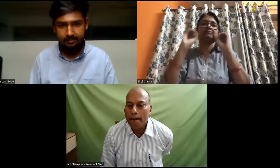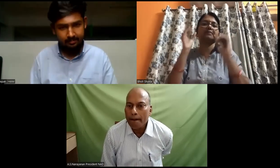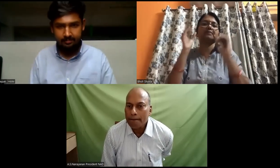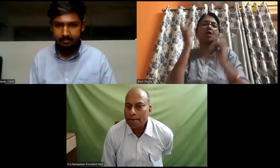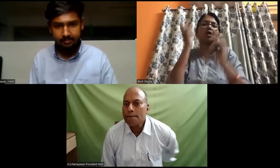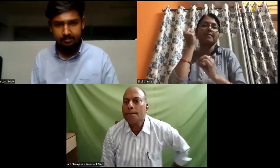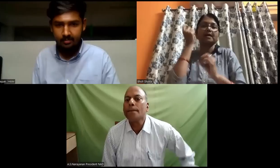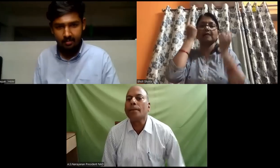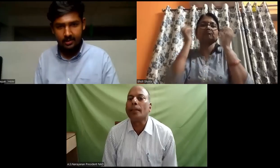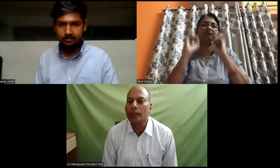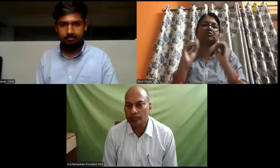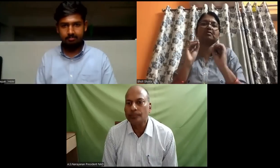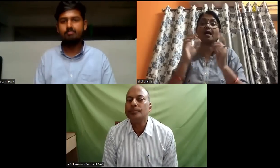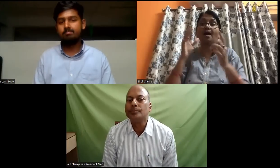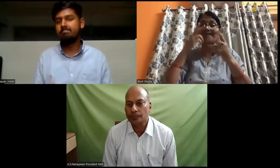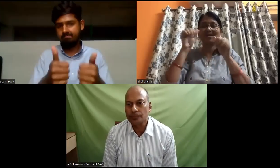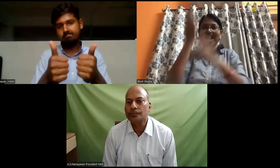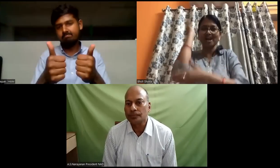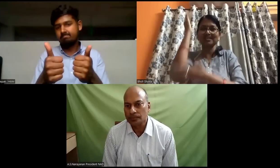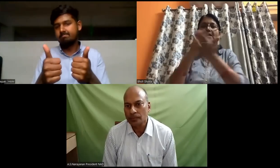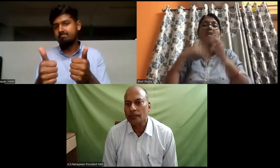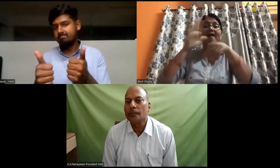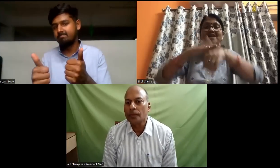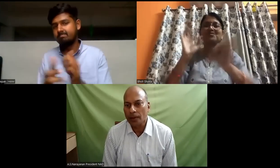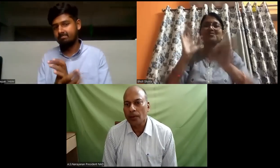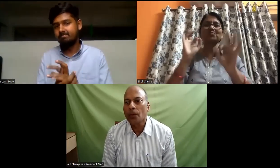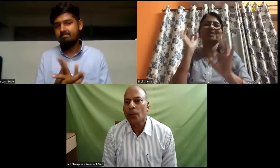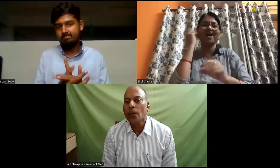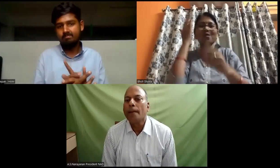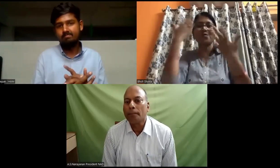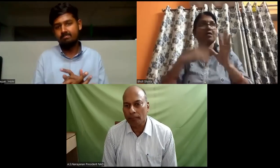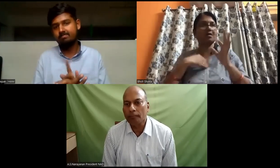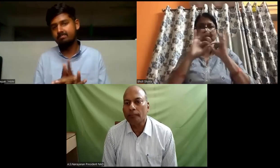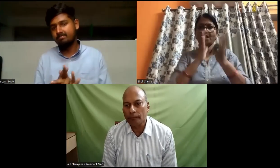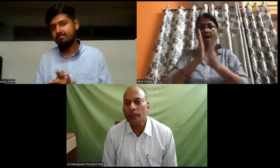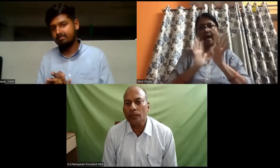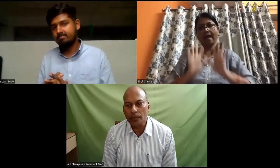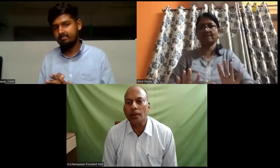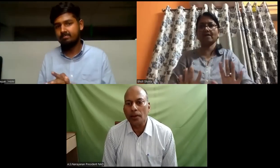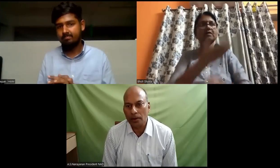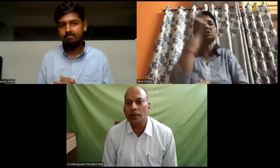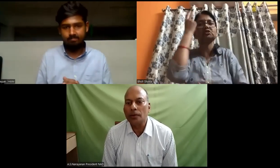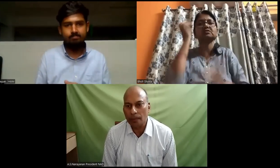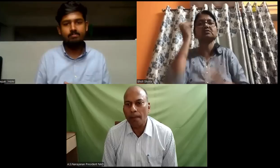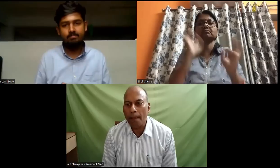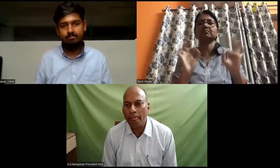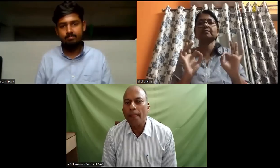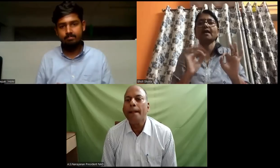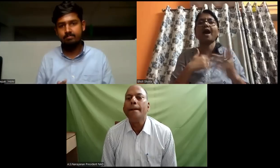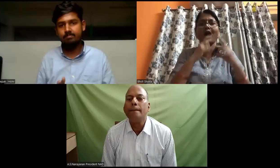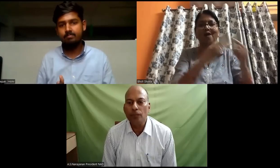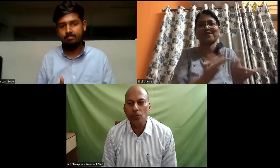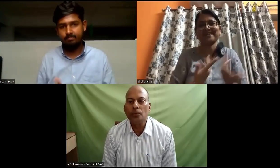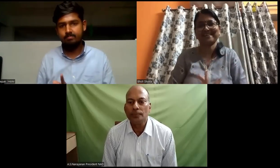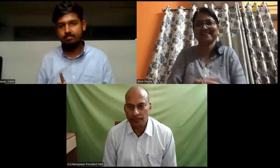डाल के ना मुल्तान लेकर जाए बहुत दूर भी है तो सोचते हैं हमारी इधर कोई दुकान भी नहीं आसपास तो हमें सोचा